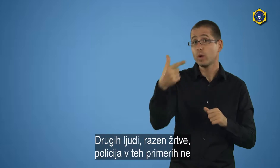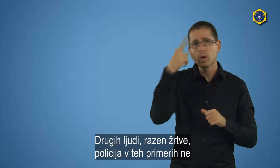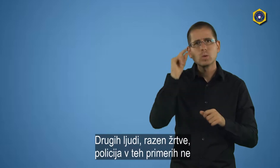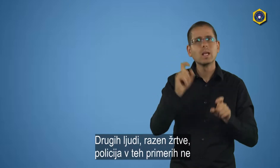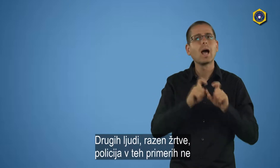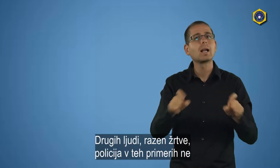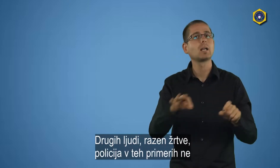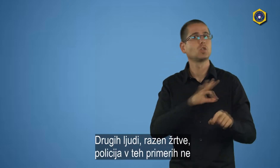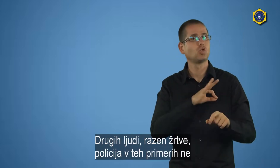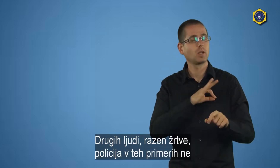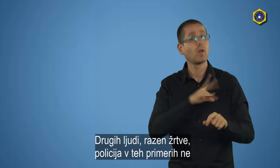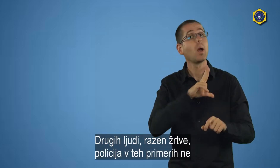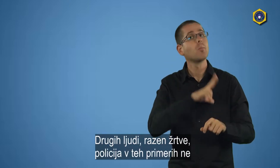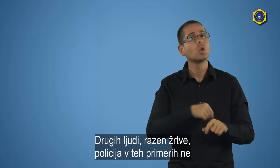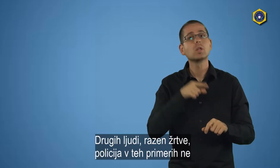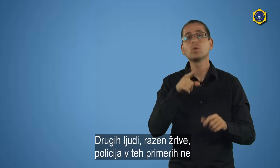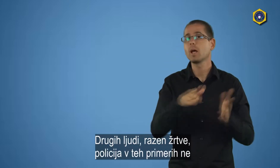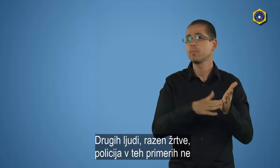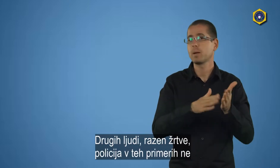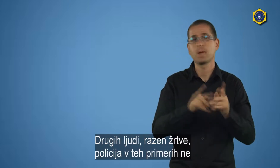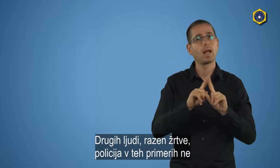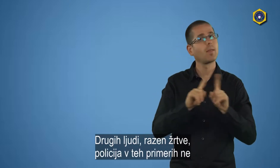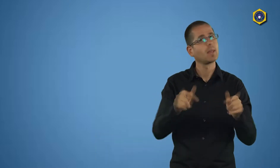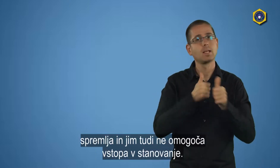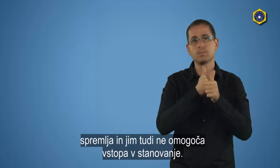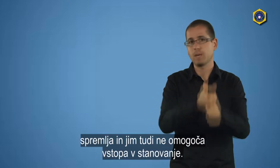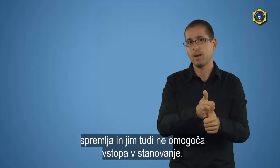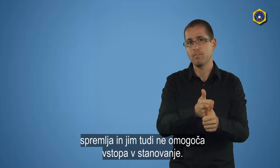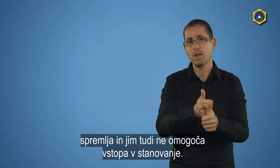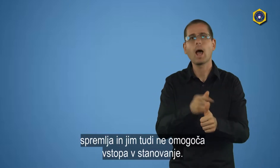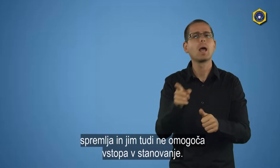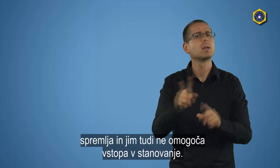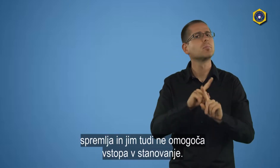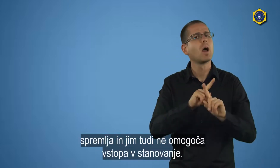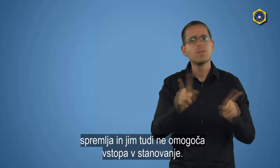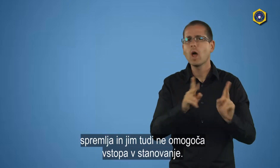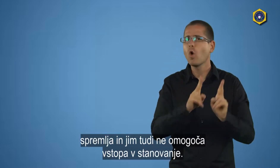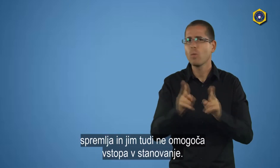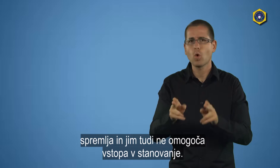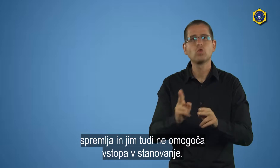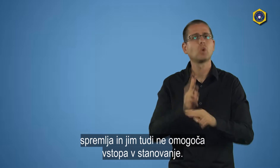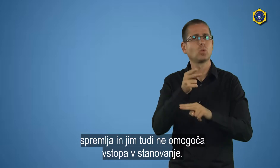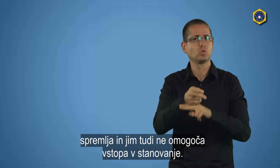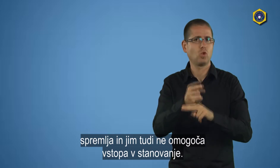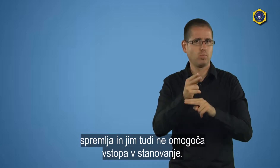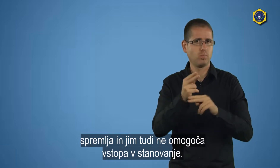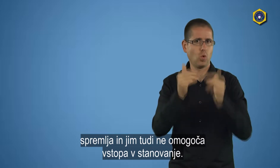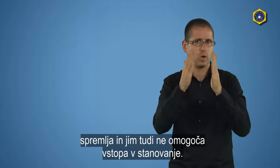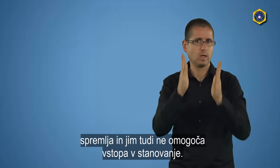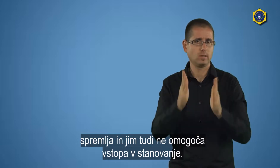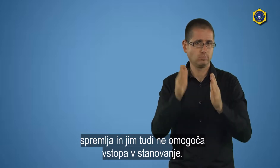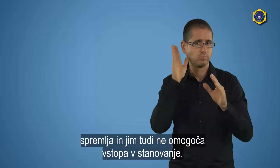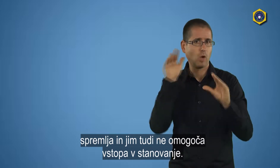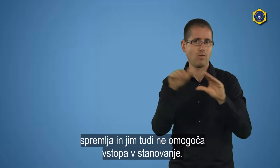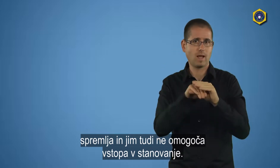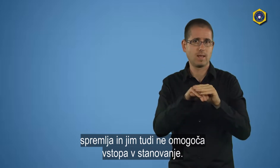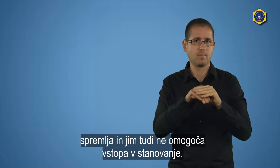Drugih ljudi, razen žrtve, policija v teh primerih ne spremlja in jim tudi ne omogoča vstopa v stanovanje.